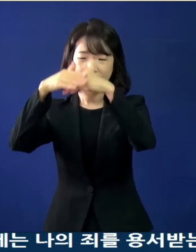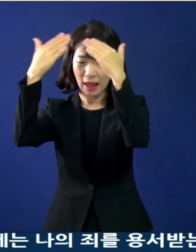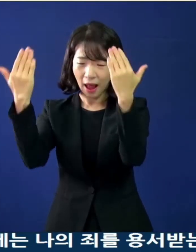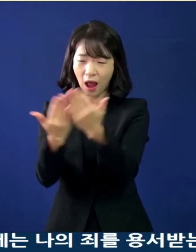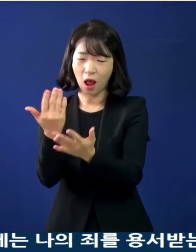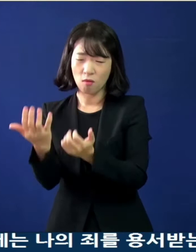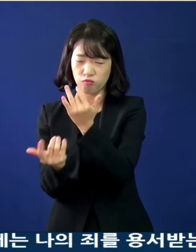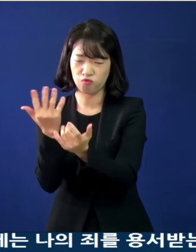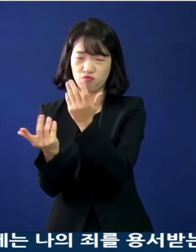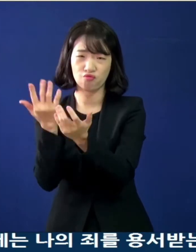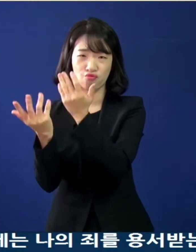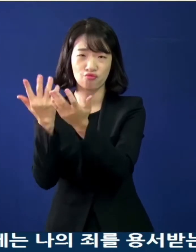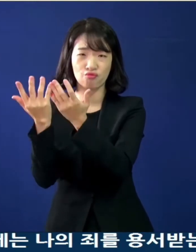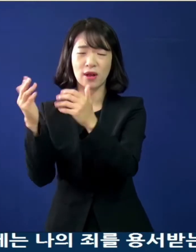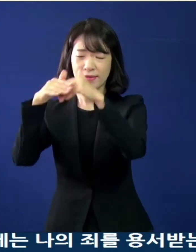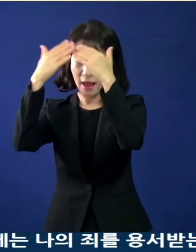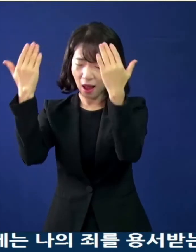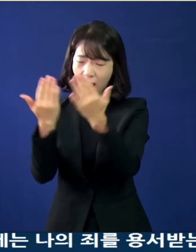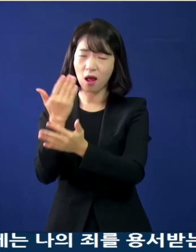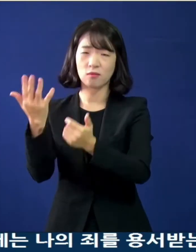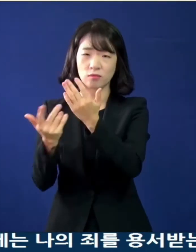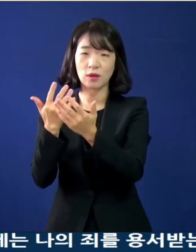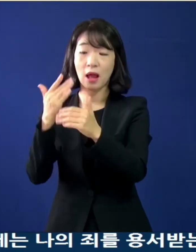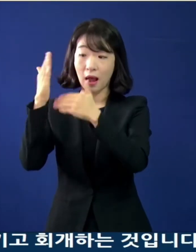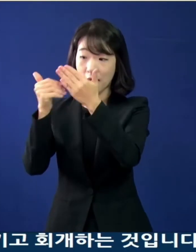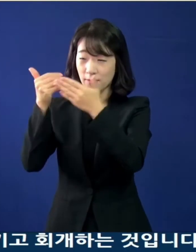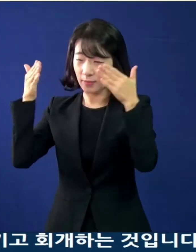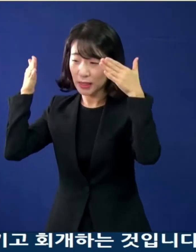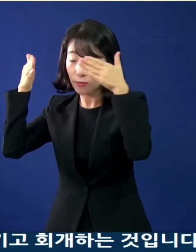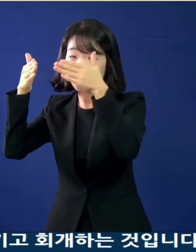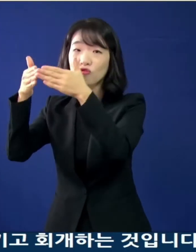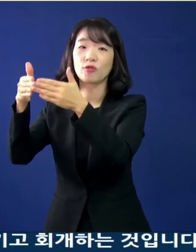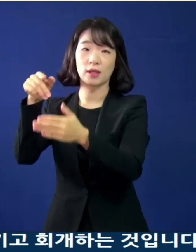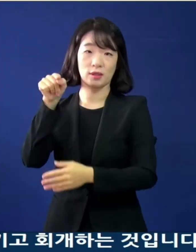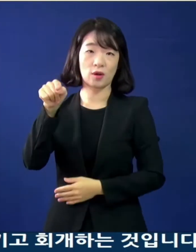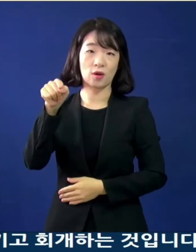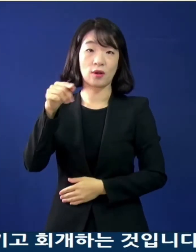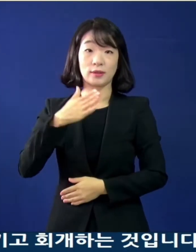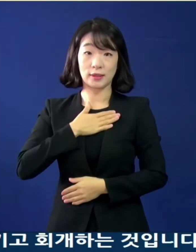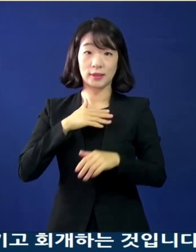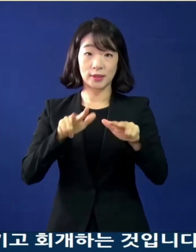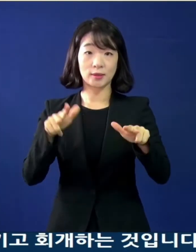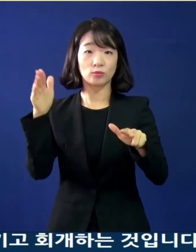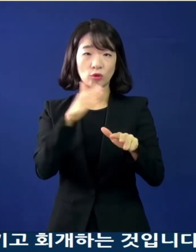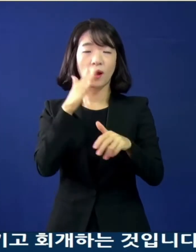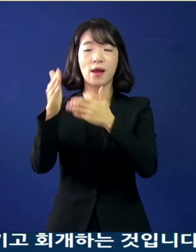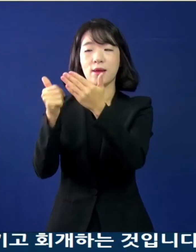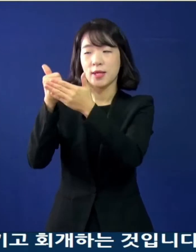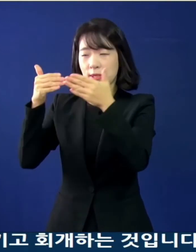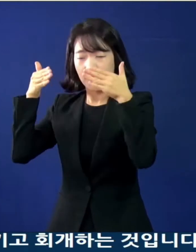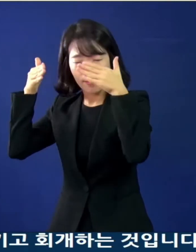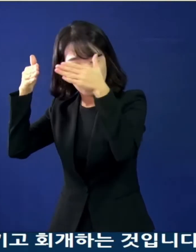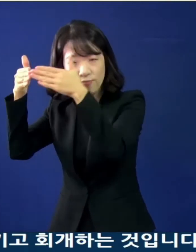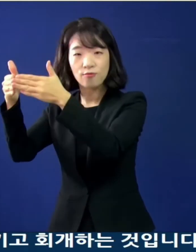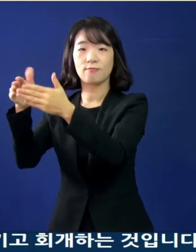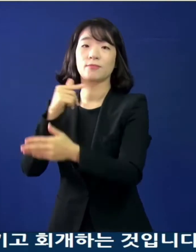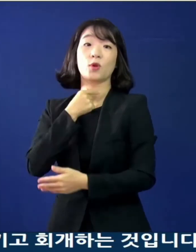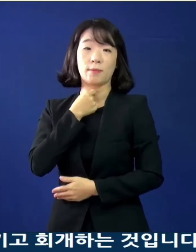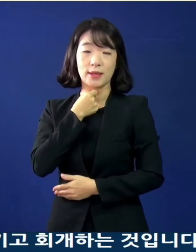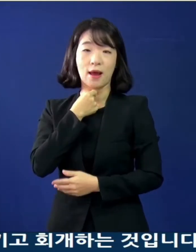하나님께만 집중하는 거죠. 내가 이 시간 이후로 더 하나님 앞에 집중하는 삶을 살겠습니다. 번제의 정신이 회복되어져야